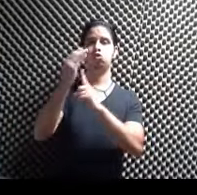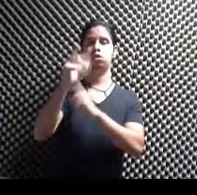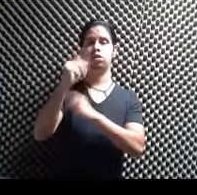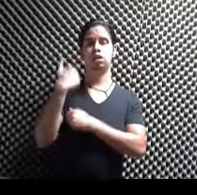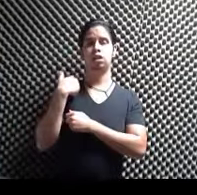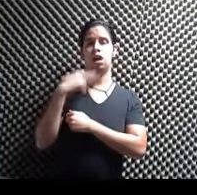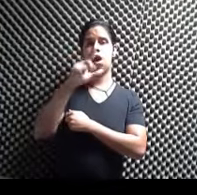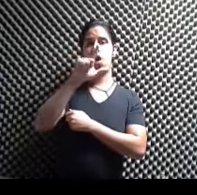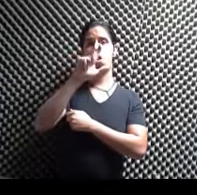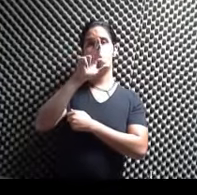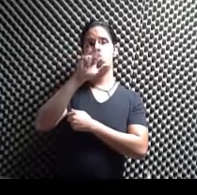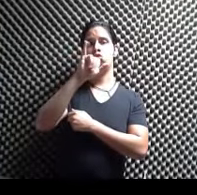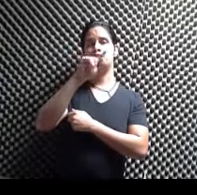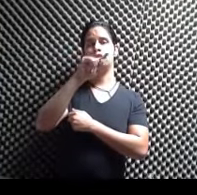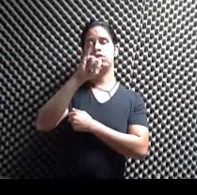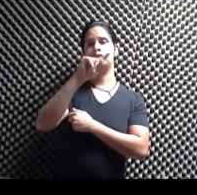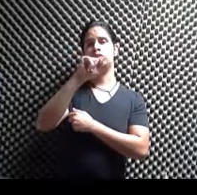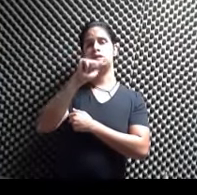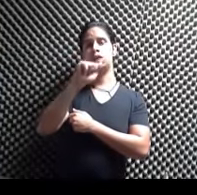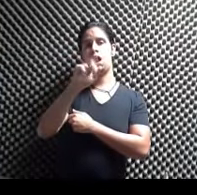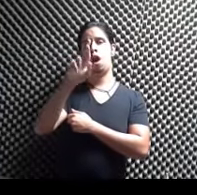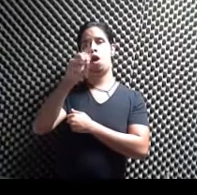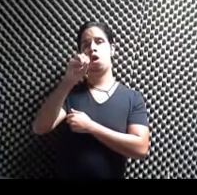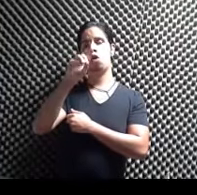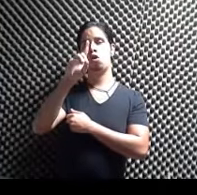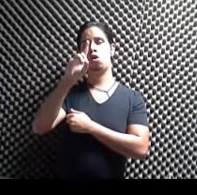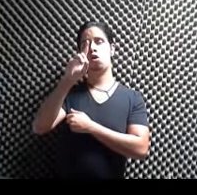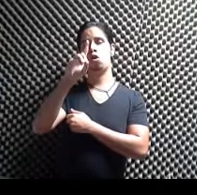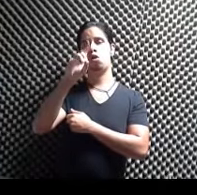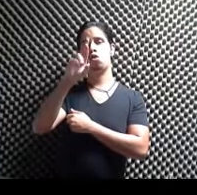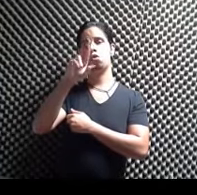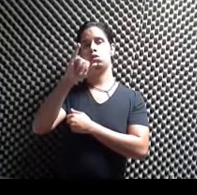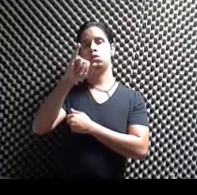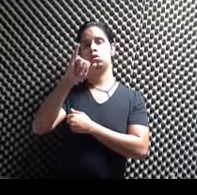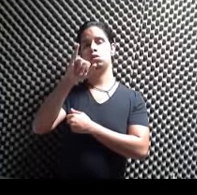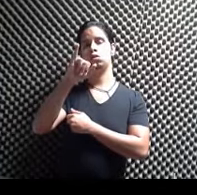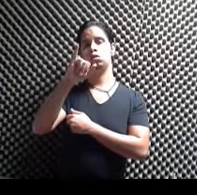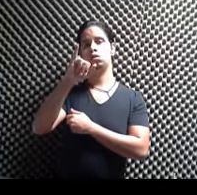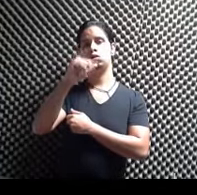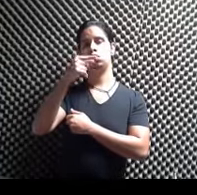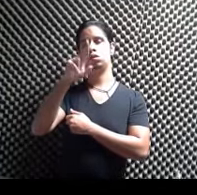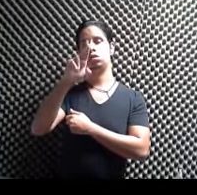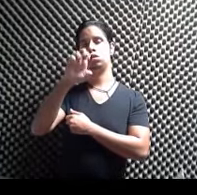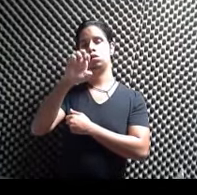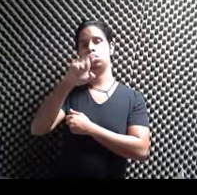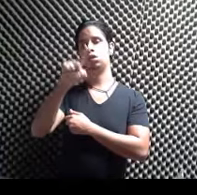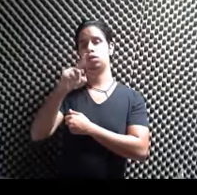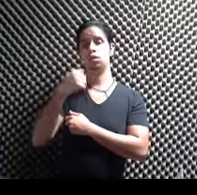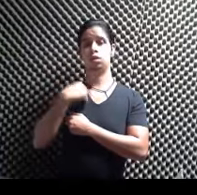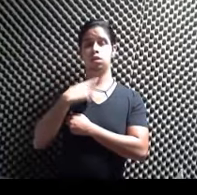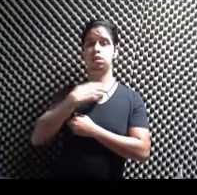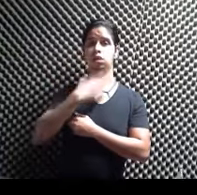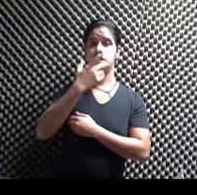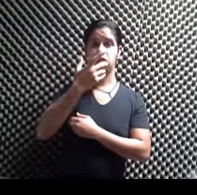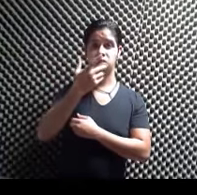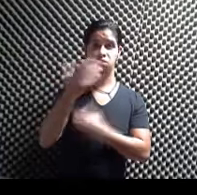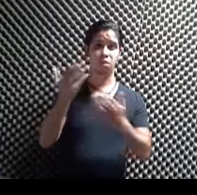cantando y habla, son canciones infantiles como el mango, las cosas que dirían las